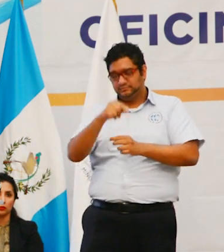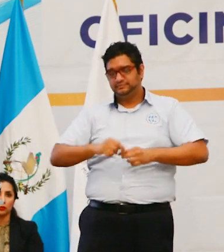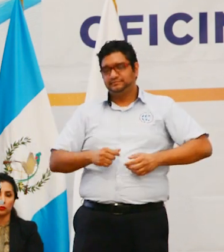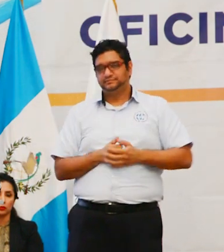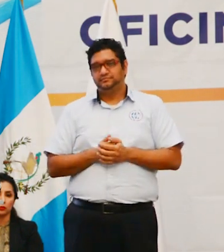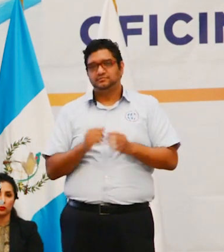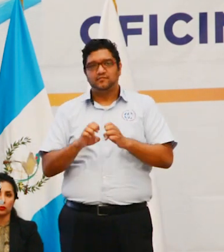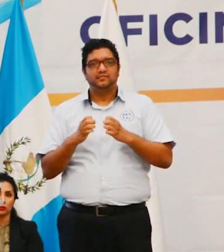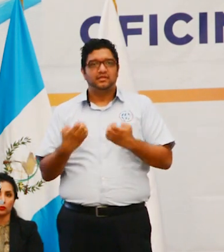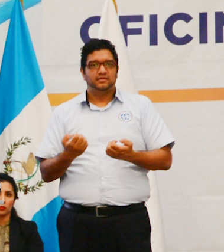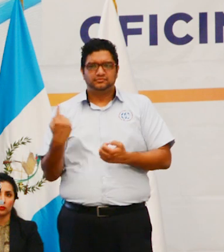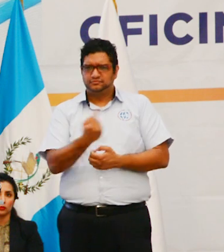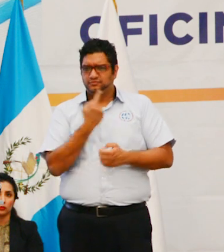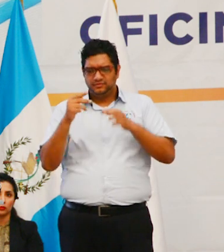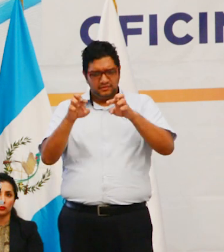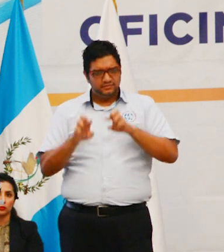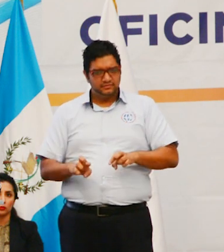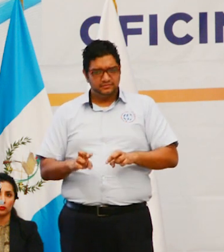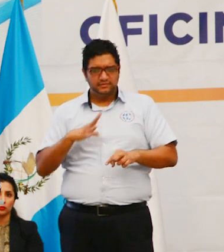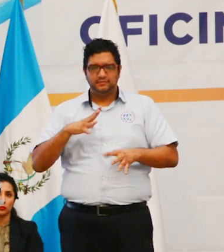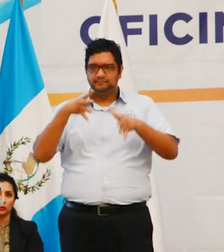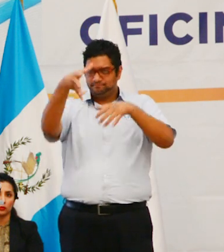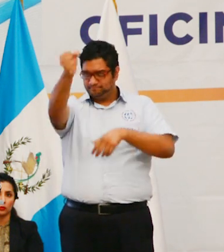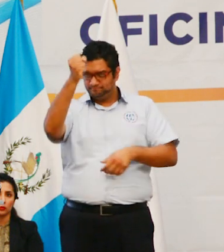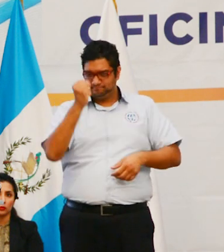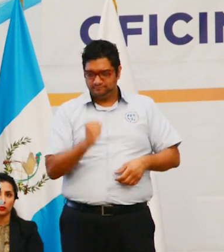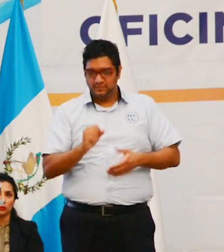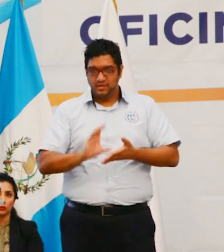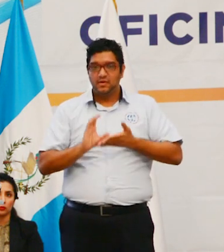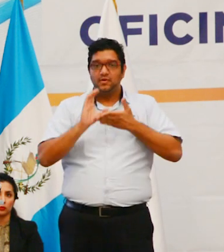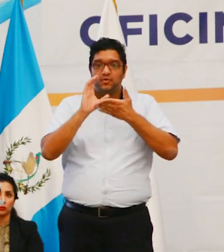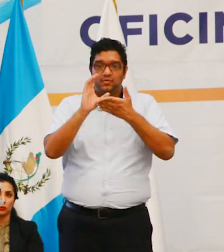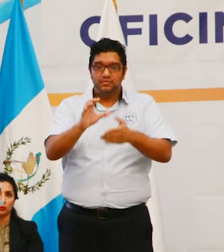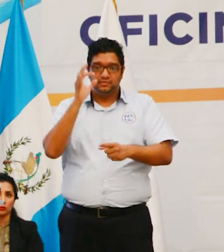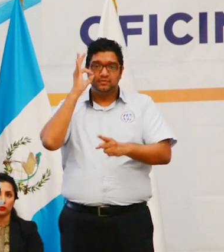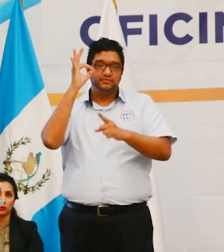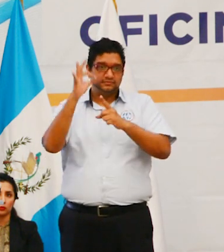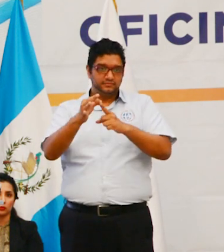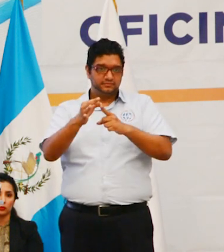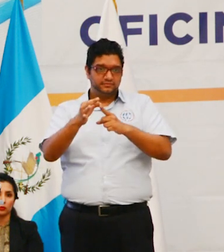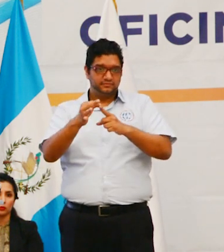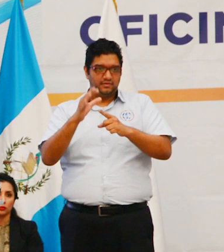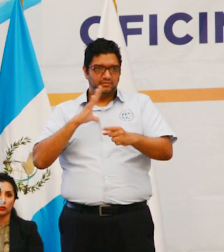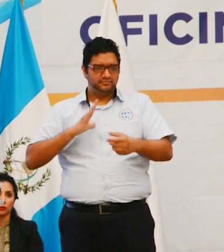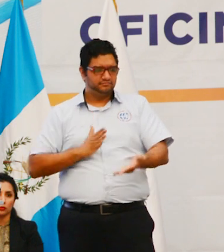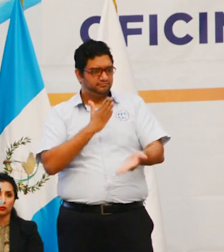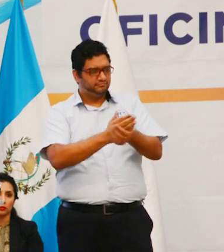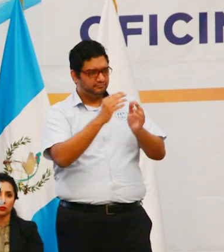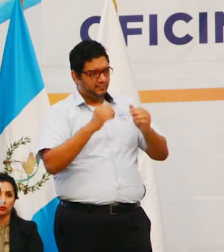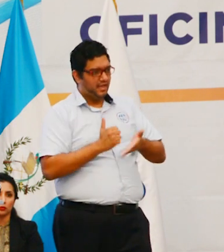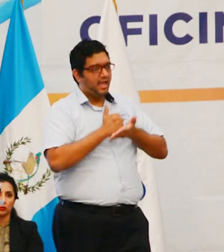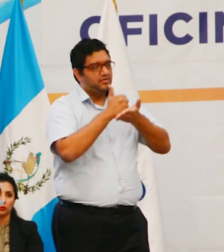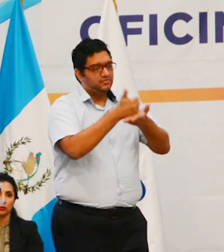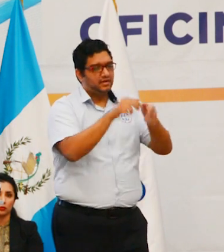de esa manera todos como sociedad estamos obligados a contribuir a que esos objetivos alcancen a las personas menos